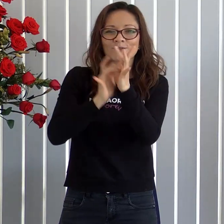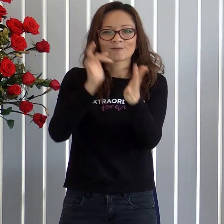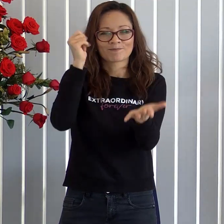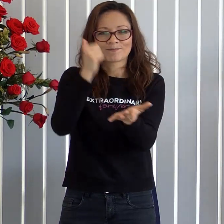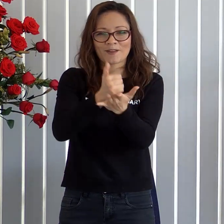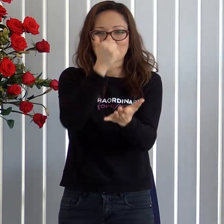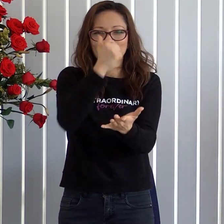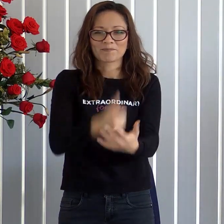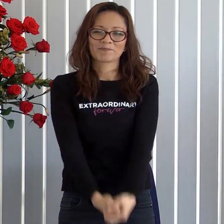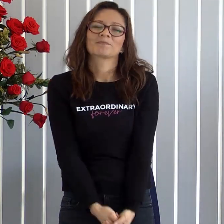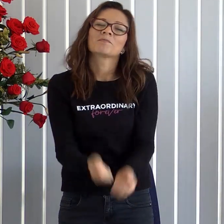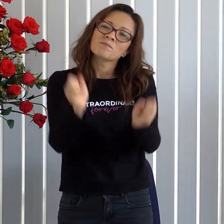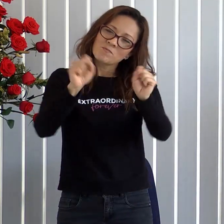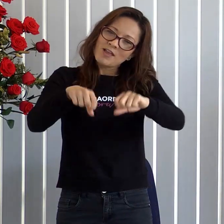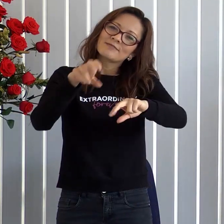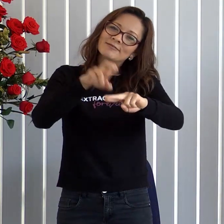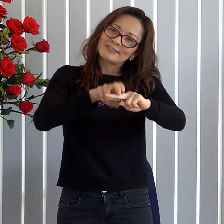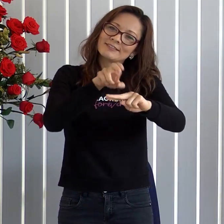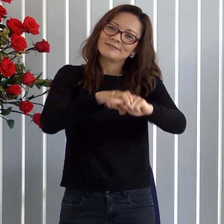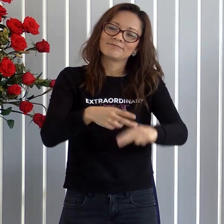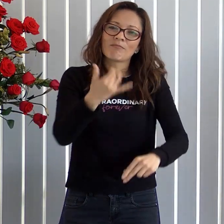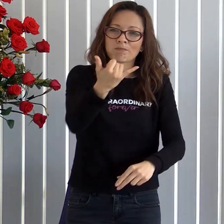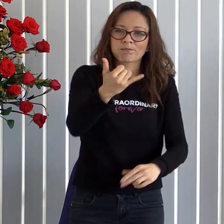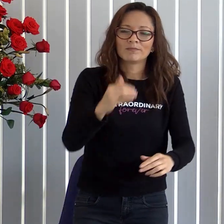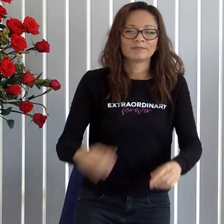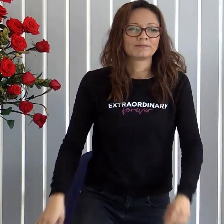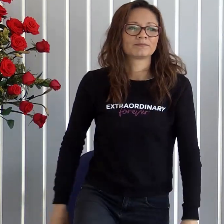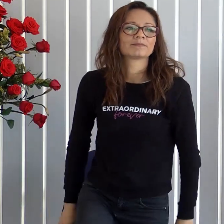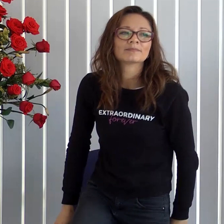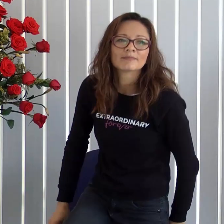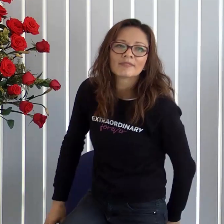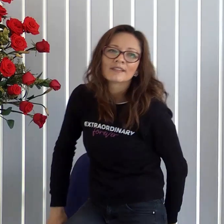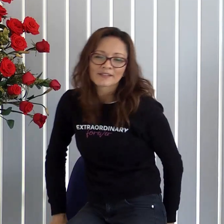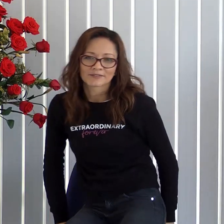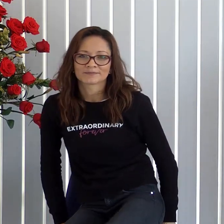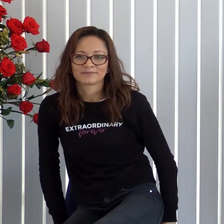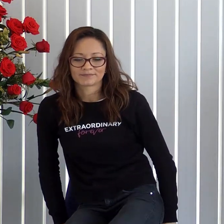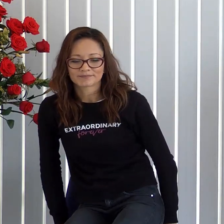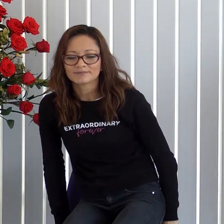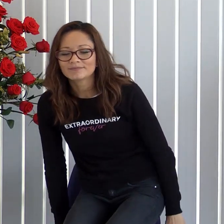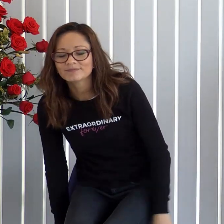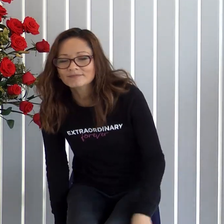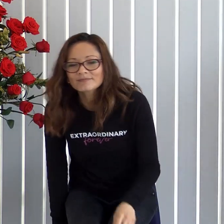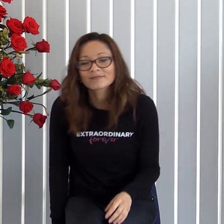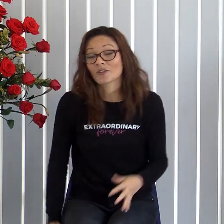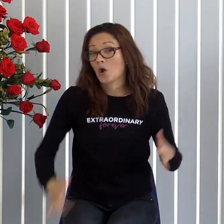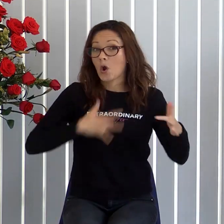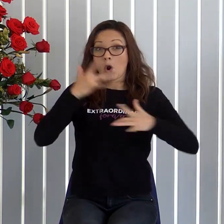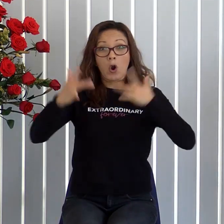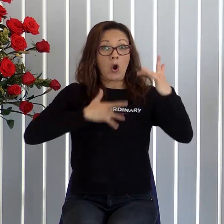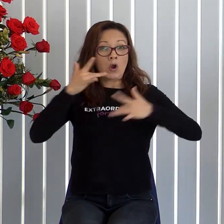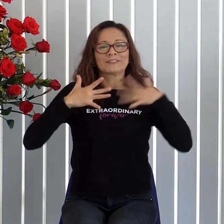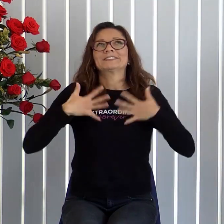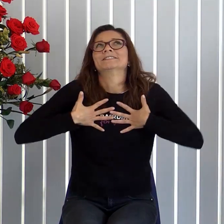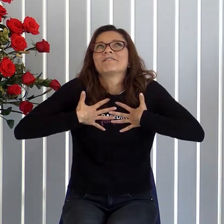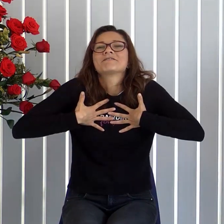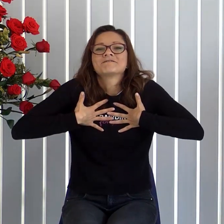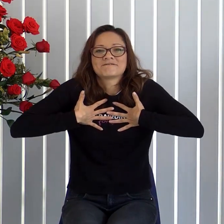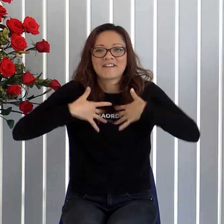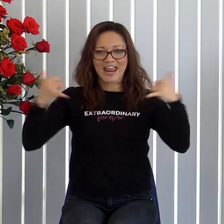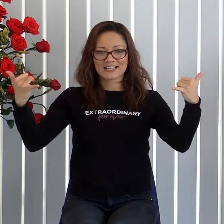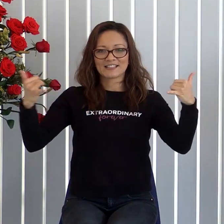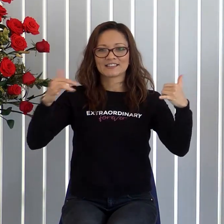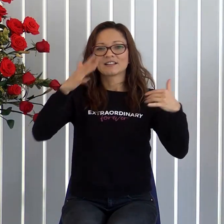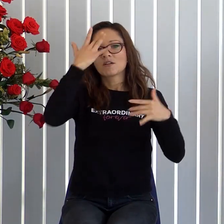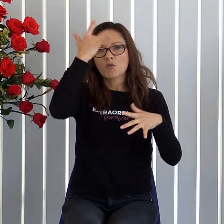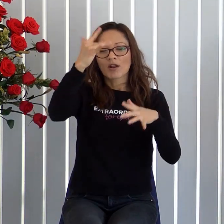Amén. Pueden sentarse. Bueno, es un gozo. Yo me siento demasiado feliz de que ustedes me abran las ventanas de